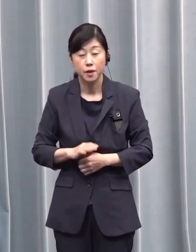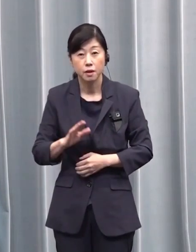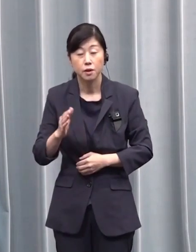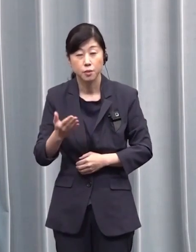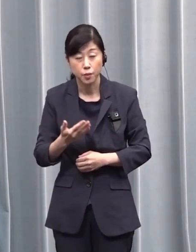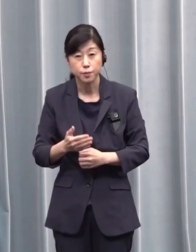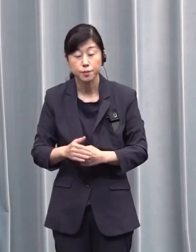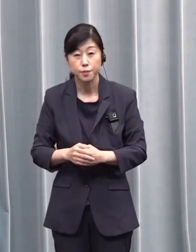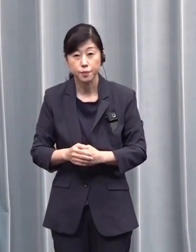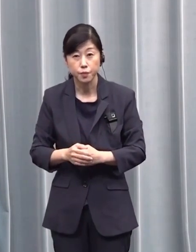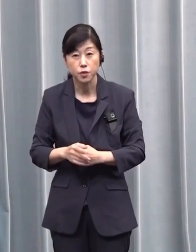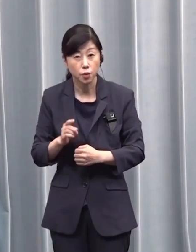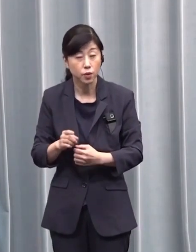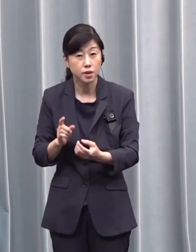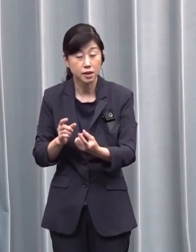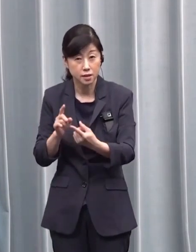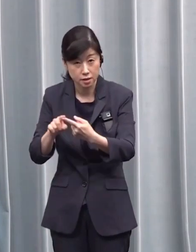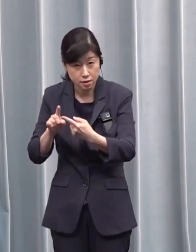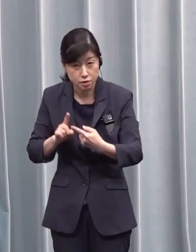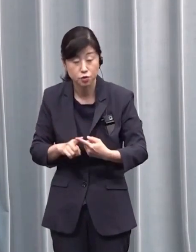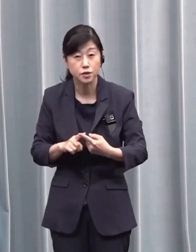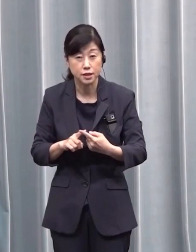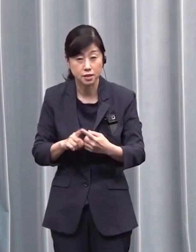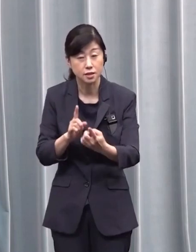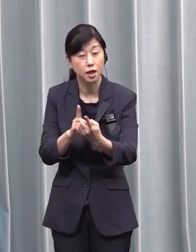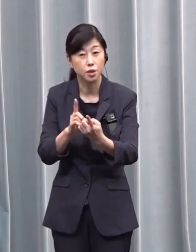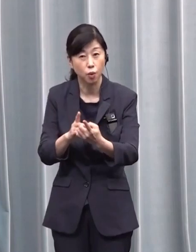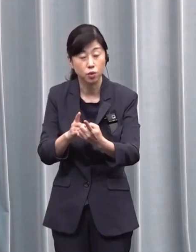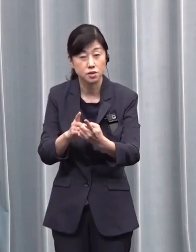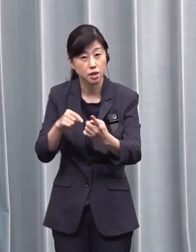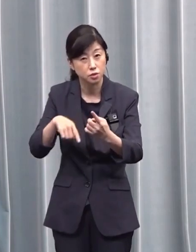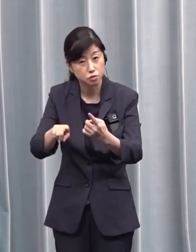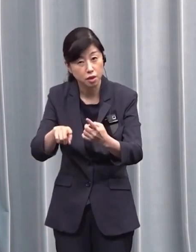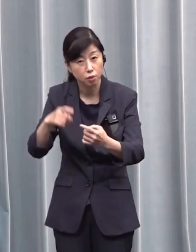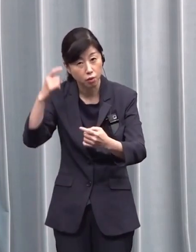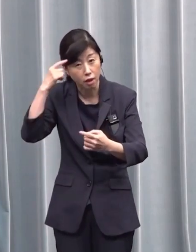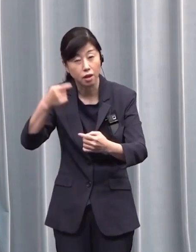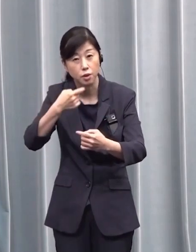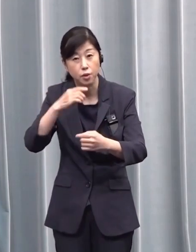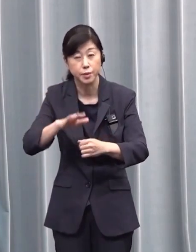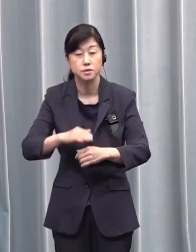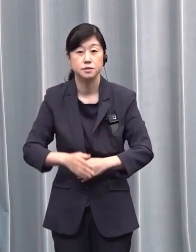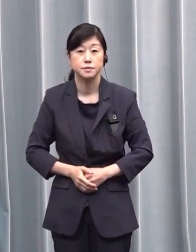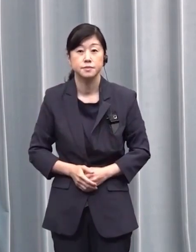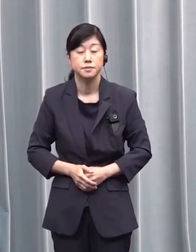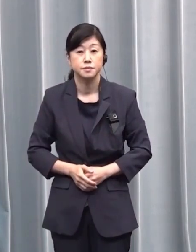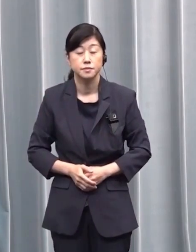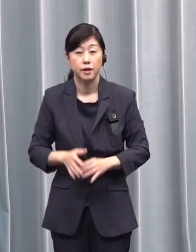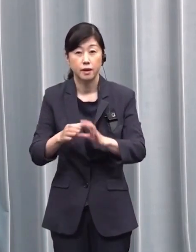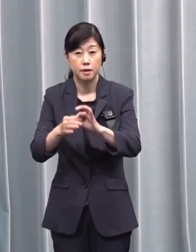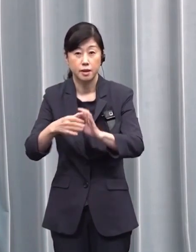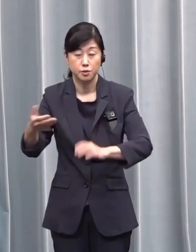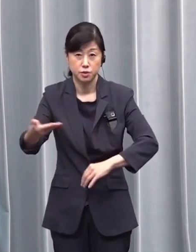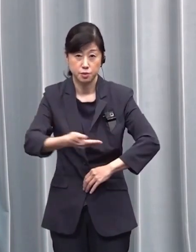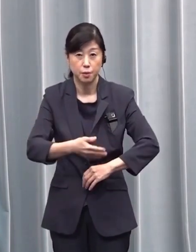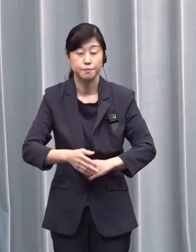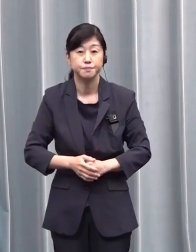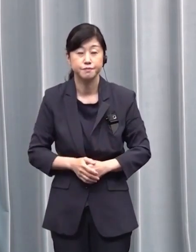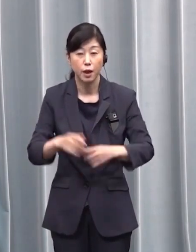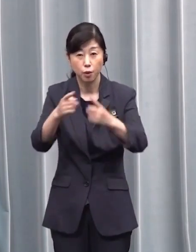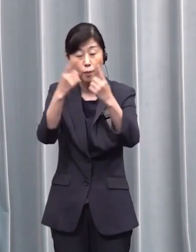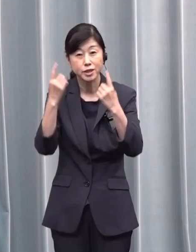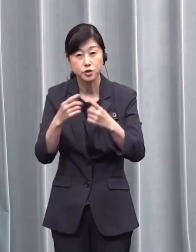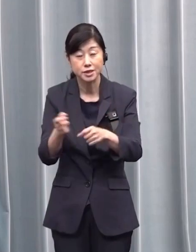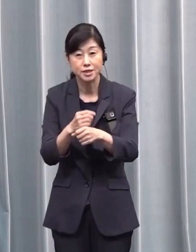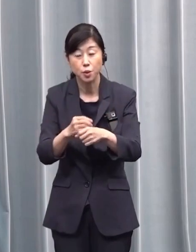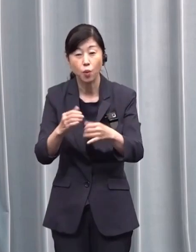当該事業者において適切に対応されるべきものと考えております。 関連で個別事業者